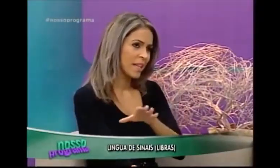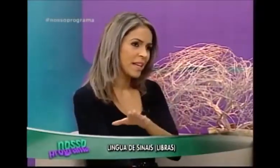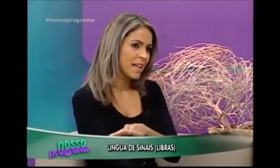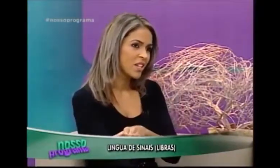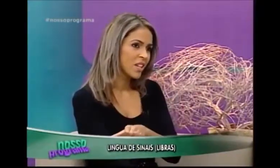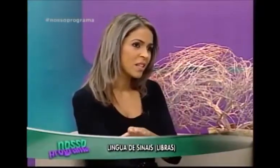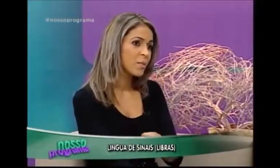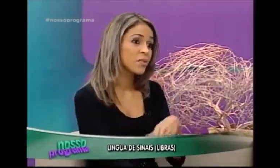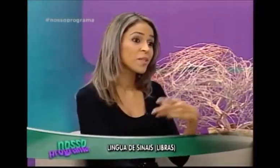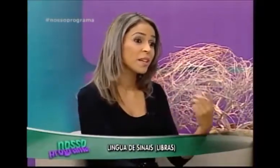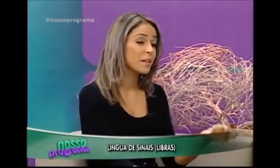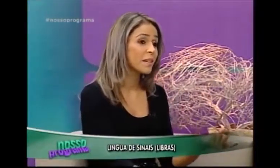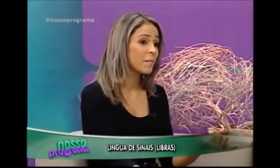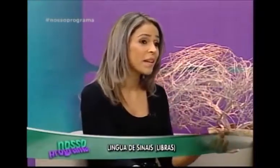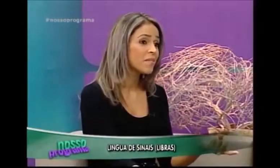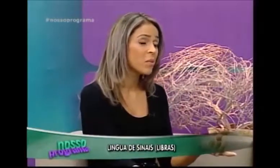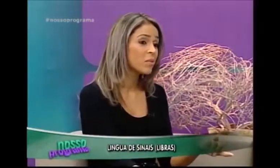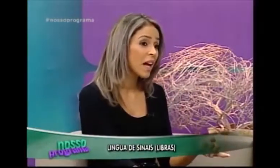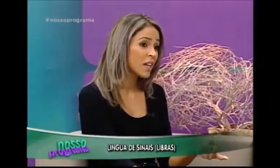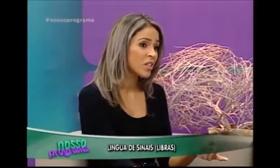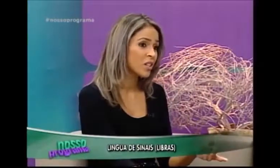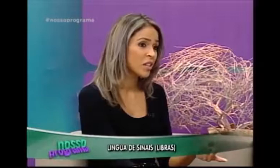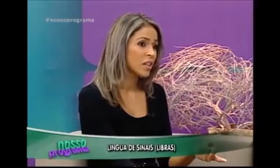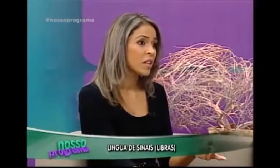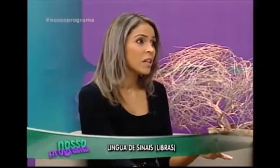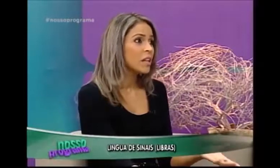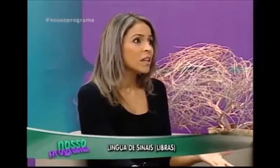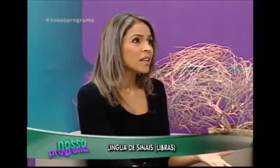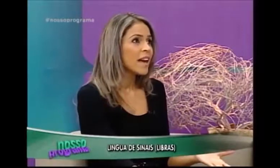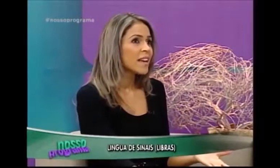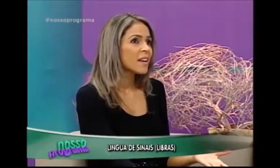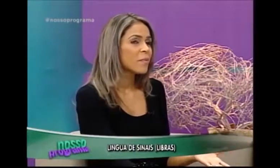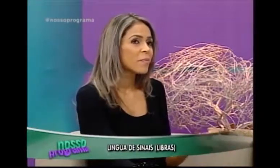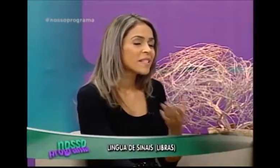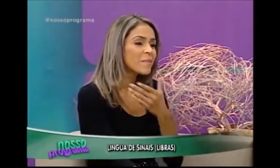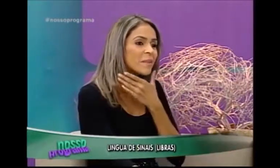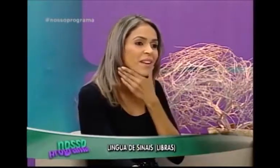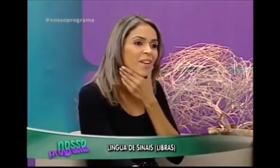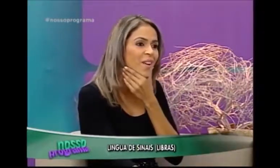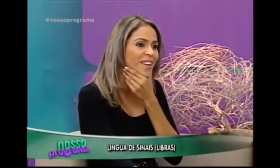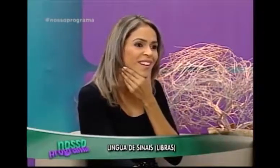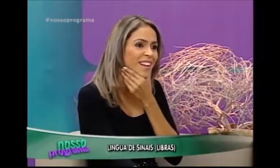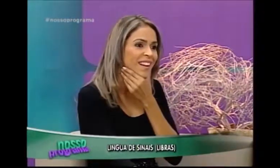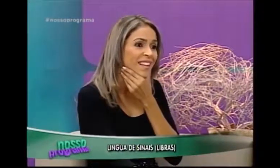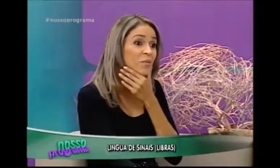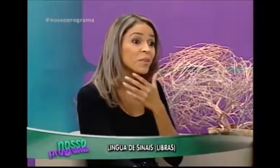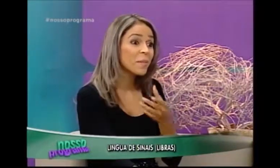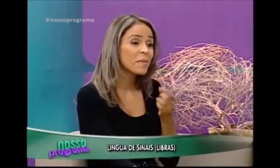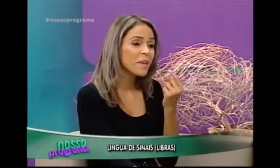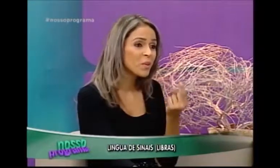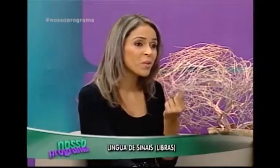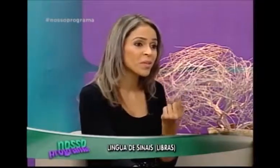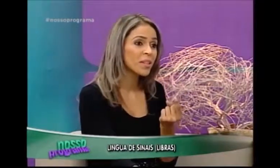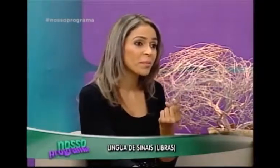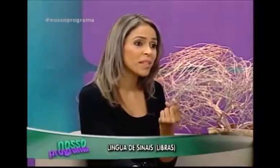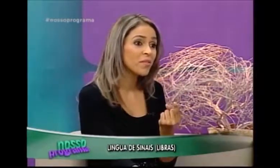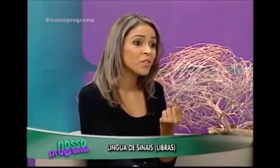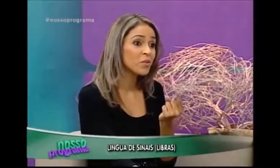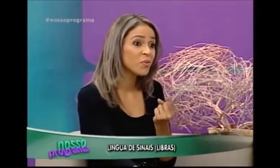na igreja, né, depois eu fui trabalhar em faculdade. E aí eu pensei, e agora, né? E o primeiro curso que eu interpretei foi de